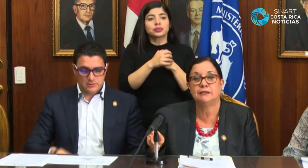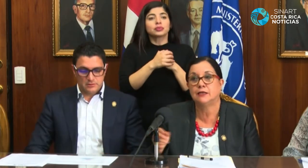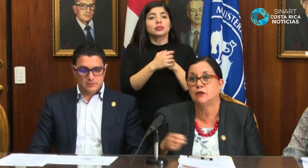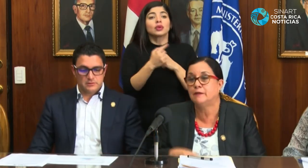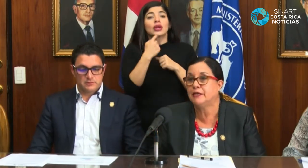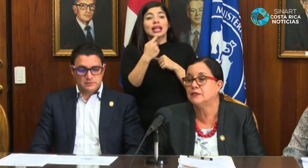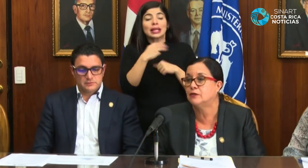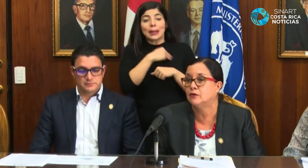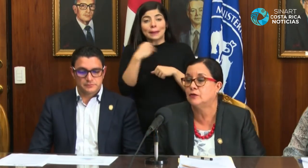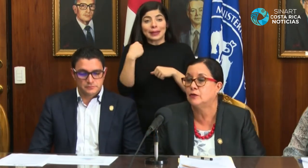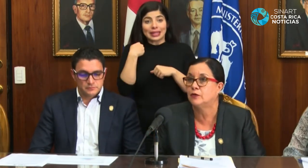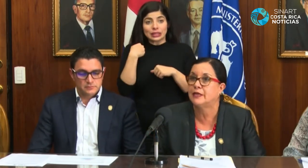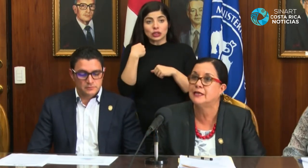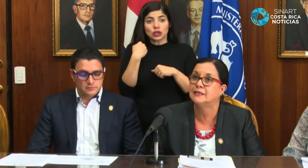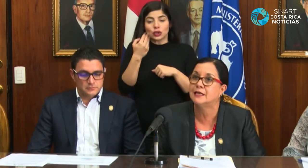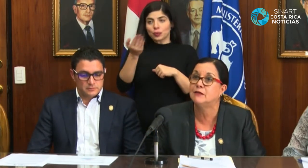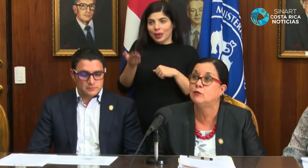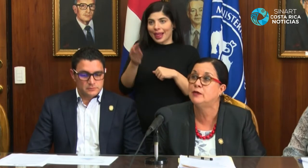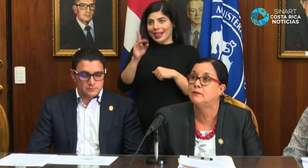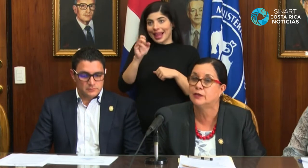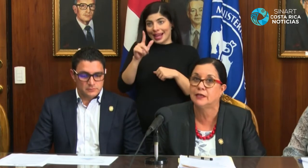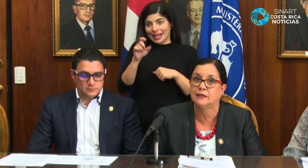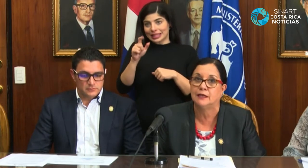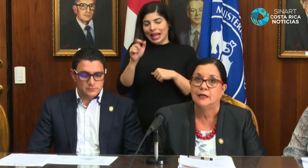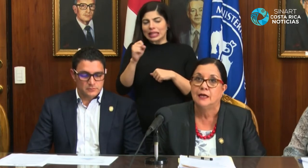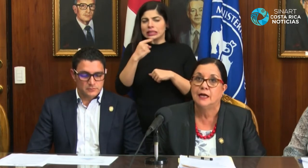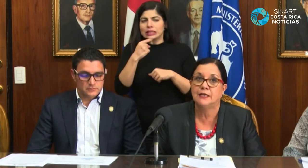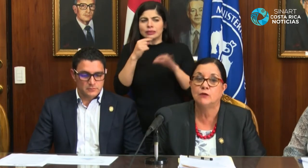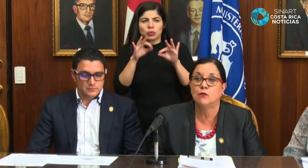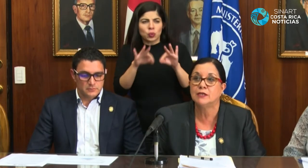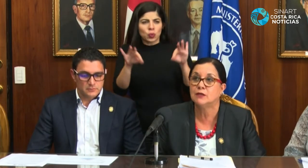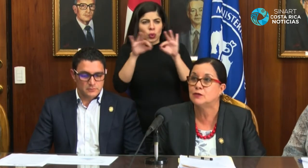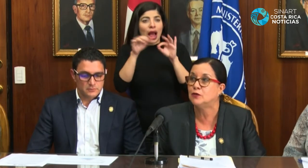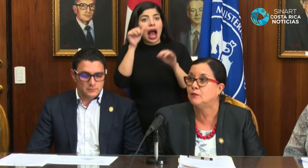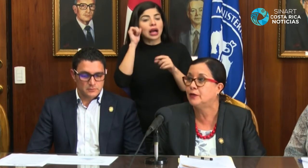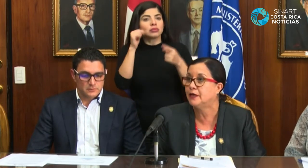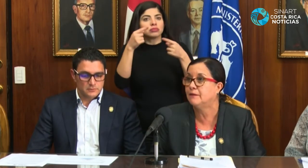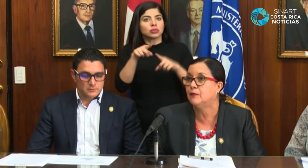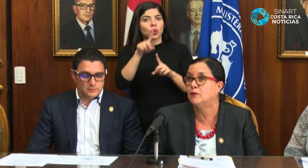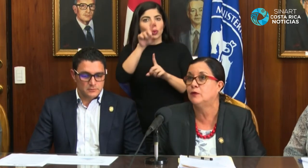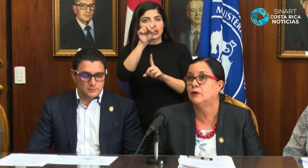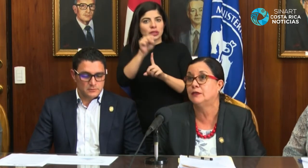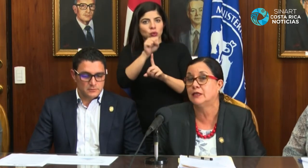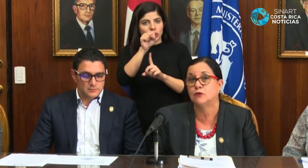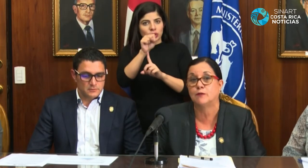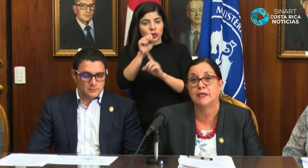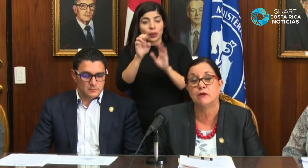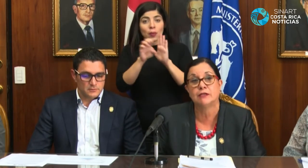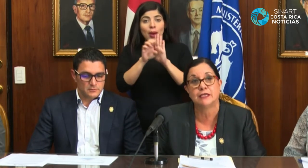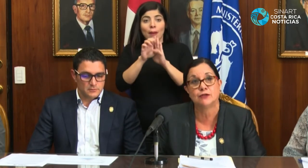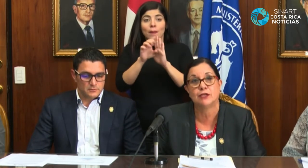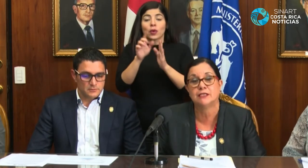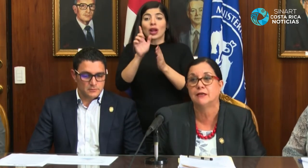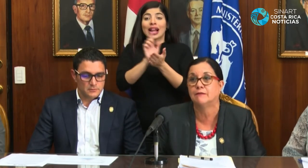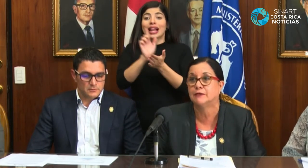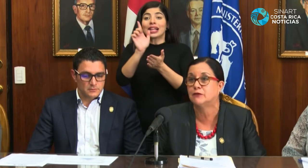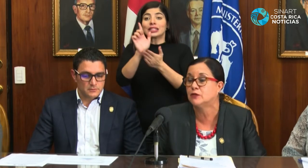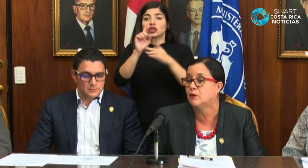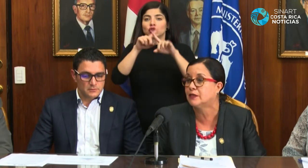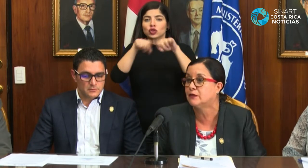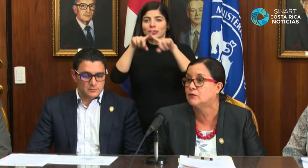el señor ministro, don Daniel Sala, es muy importante. Ayer hubo una situación, por ejemplo, se suspendieron lecciones